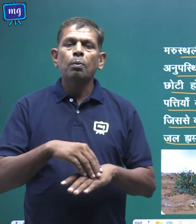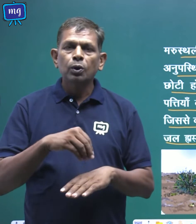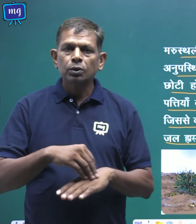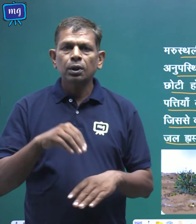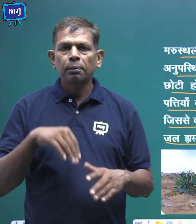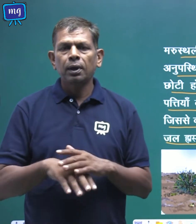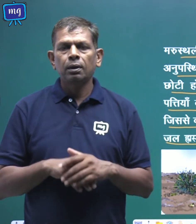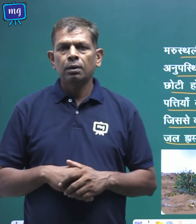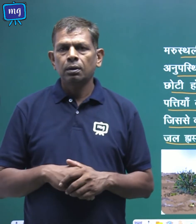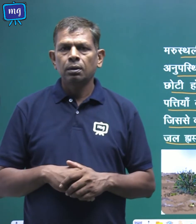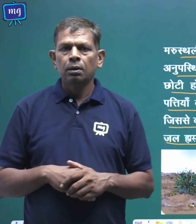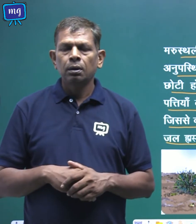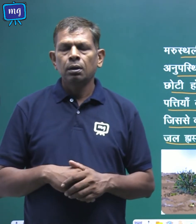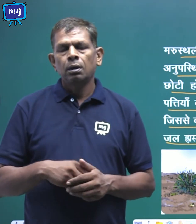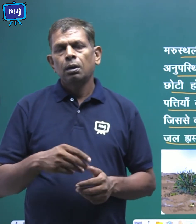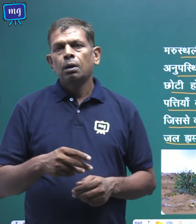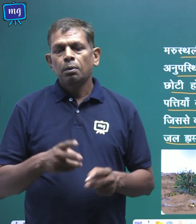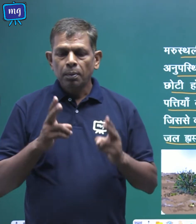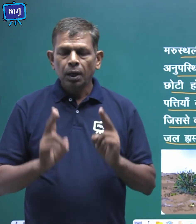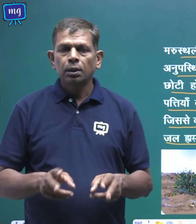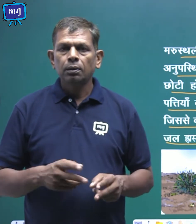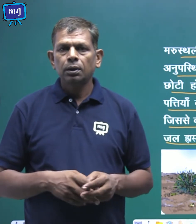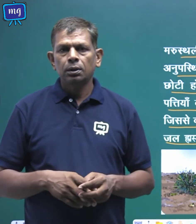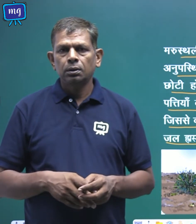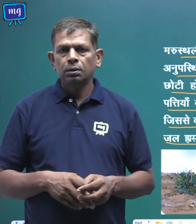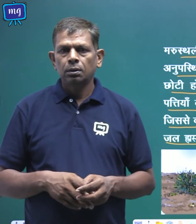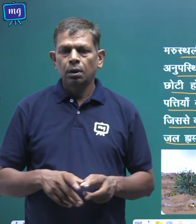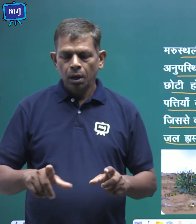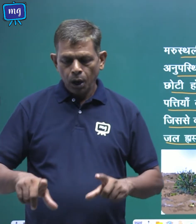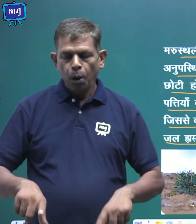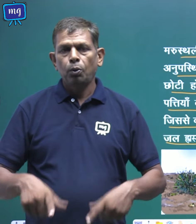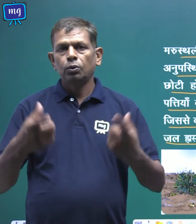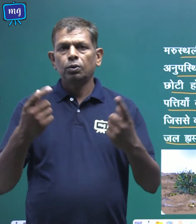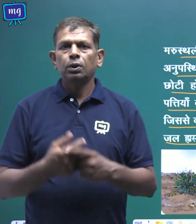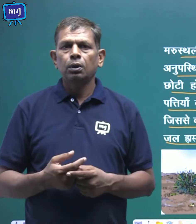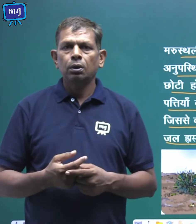में पाई जाने वाली पौधों की